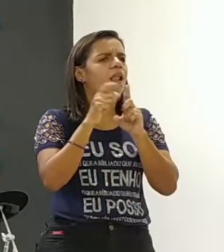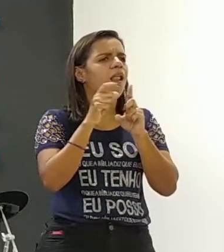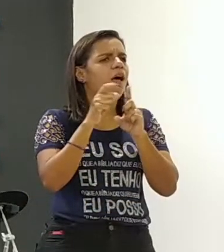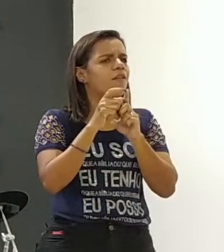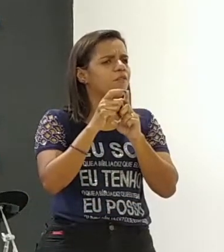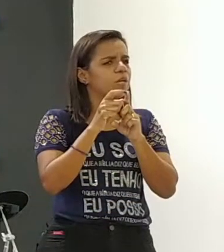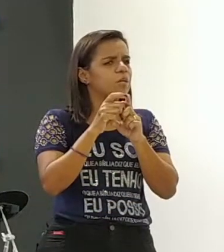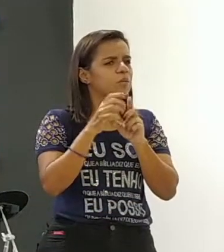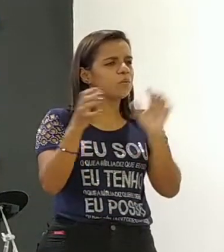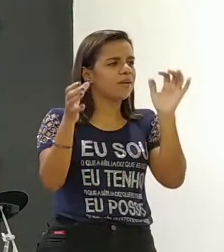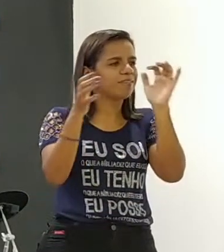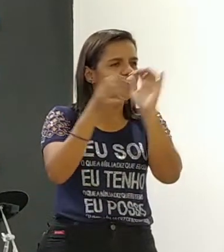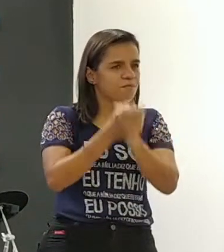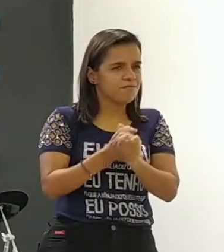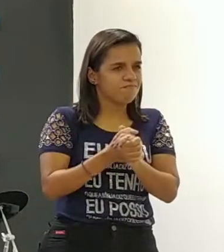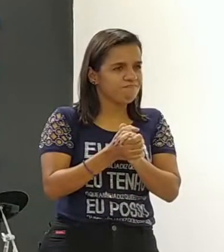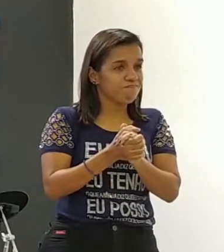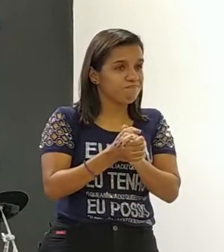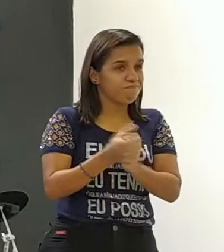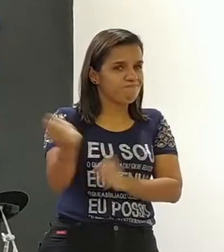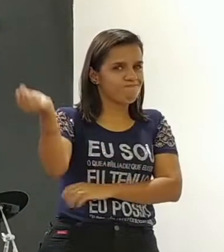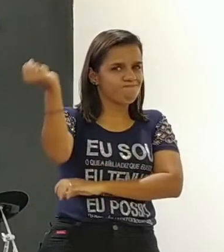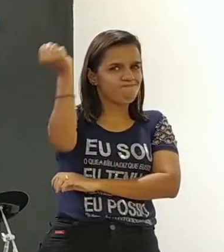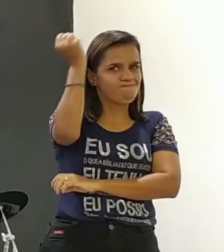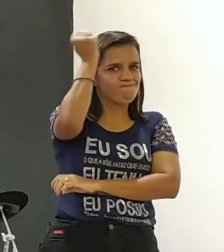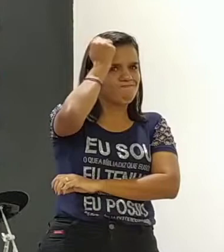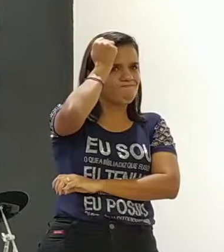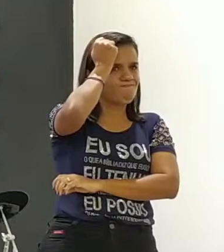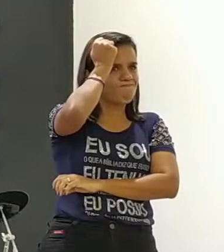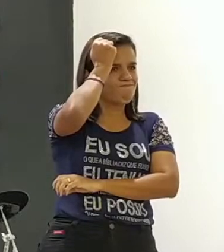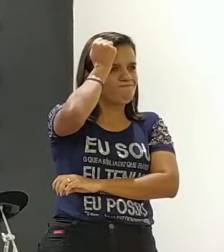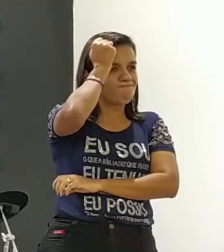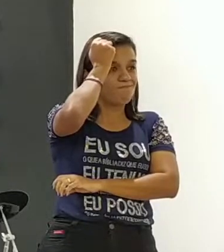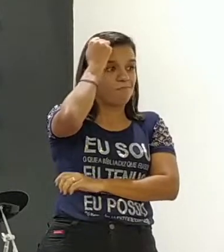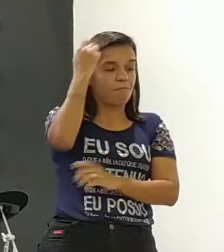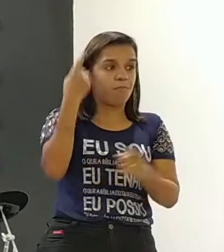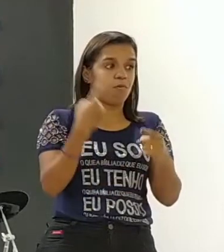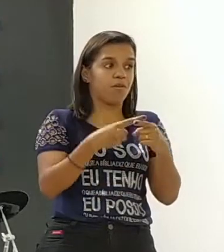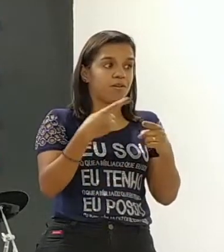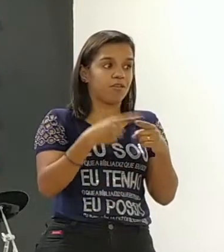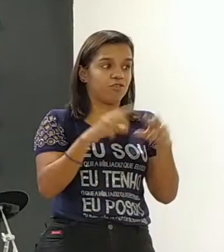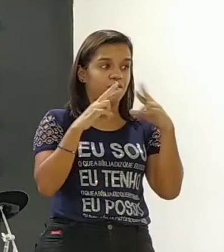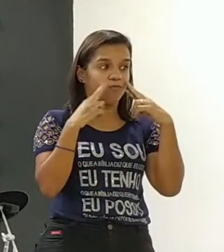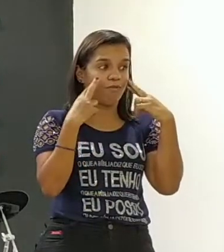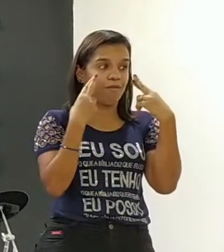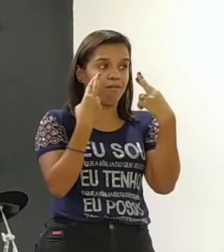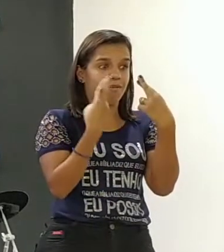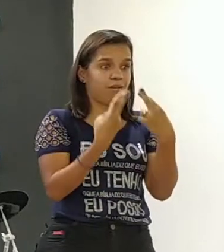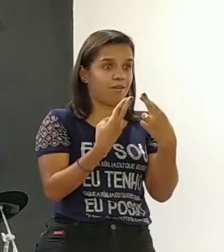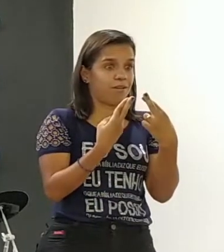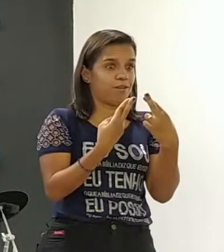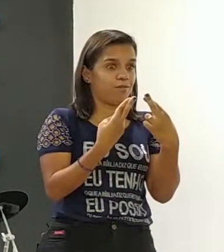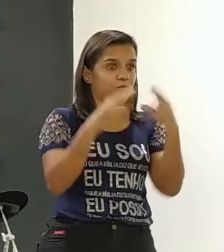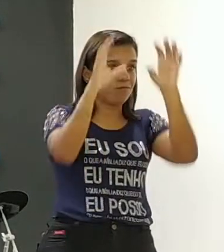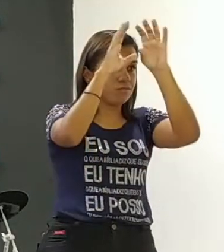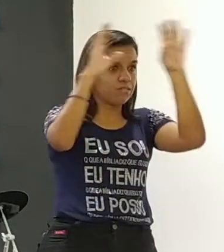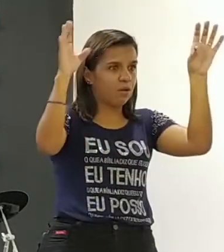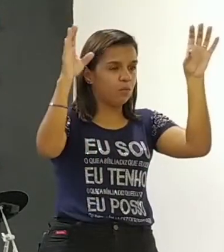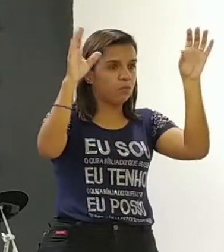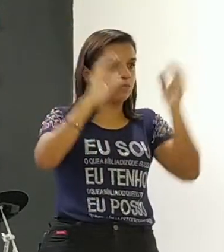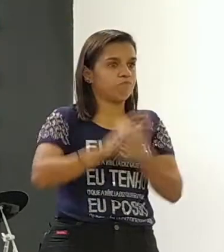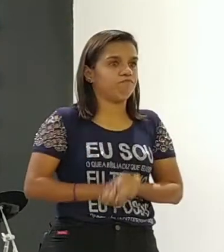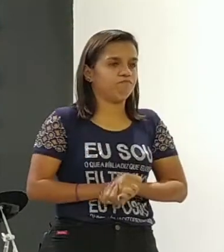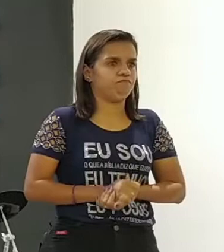vai ser? Arrependei-vos, pois é chegado o reino dos céus. Aleluia. Terça-feira,